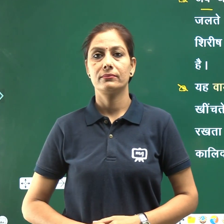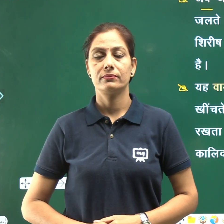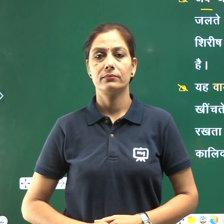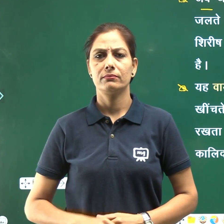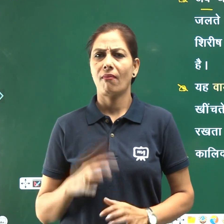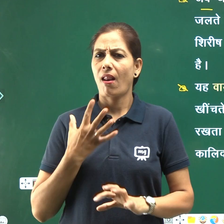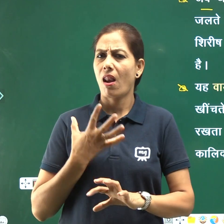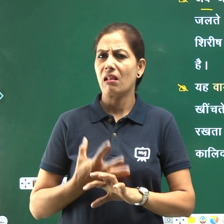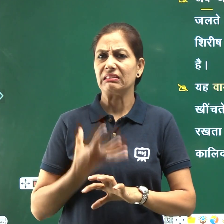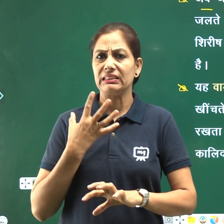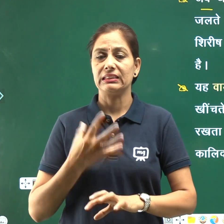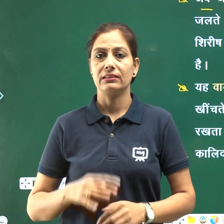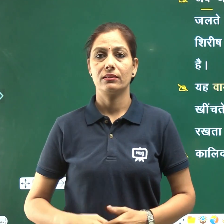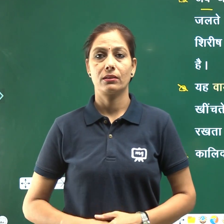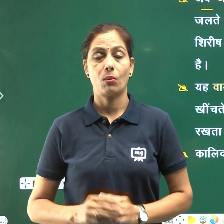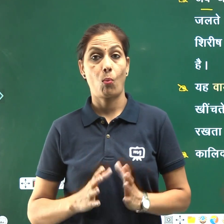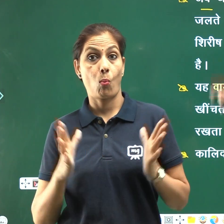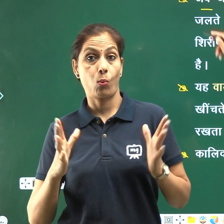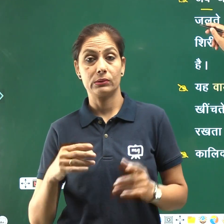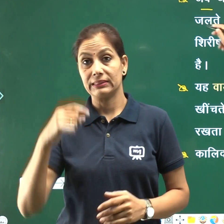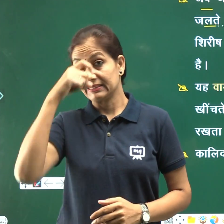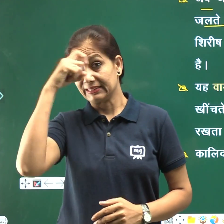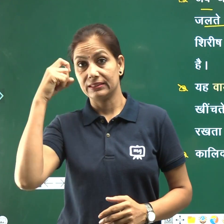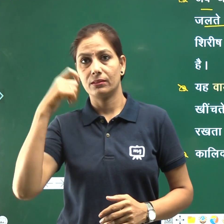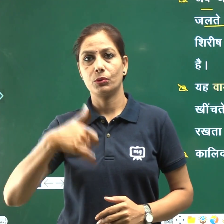जलते रहते हैं अर्थात बहुत गर्मी होती है,